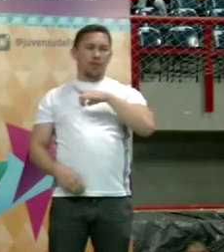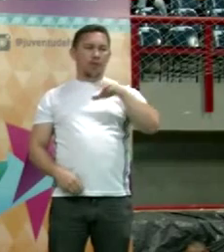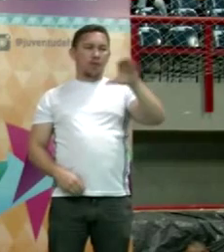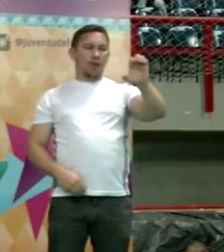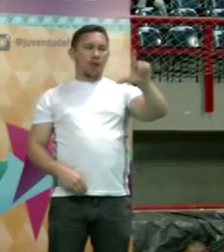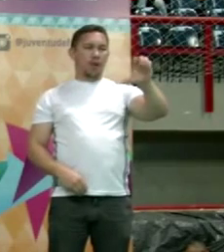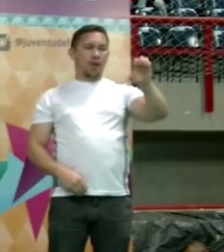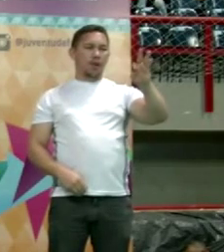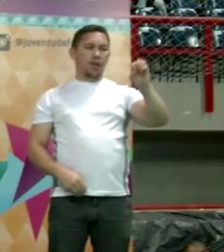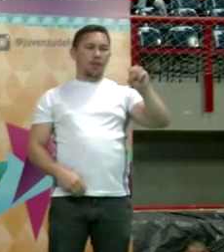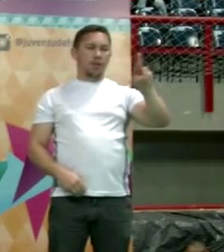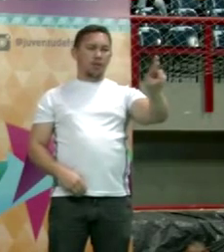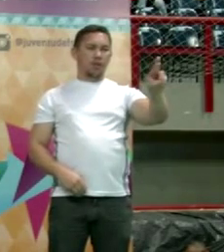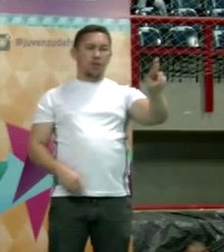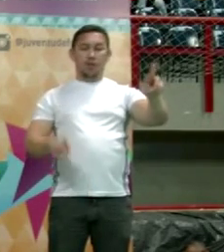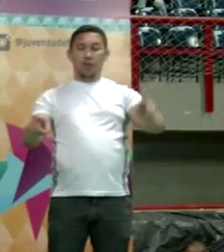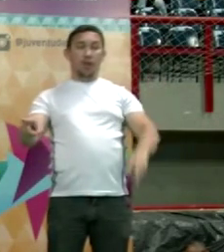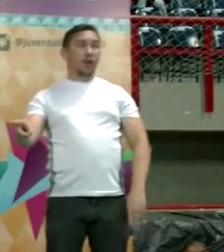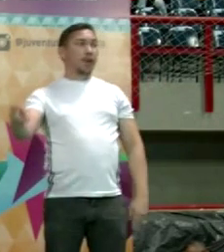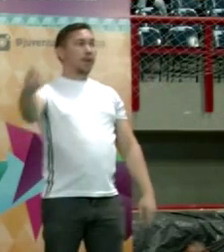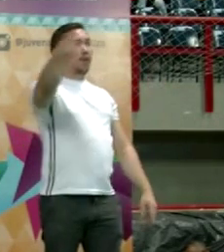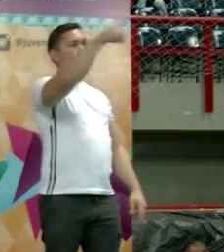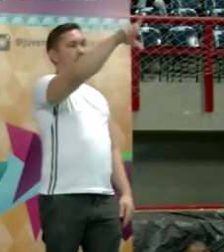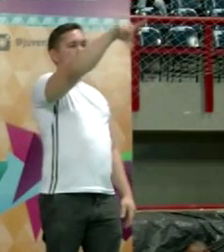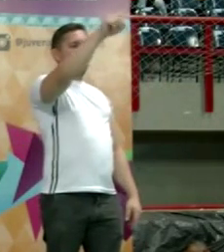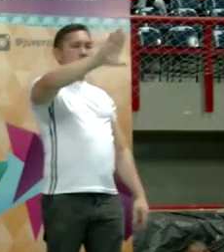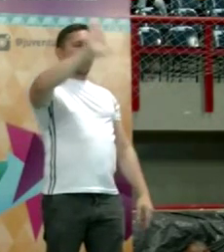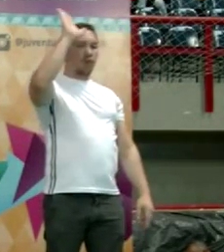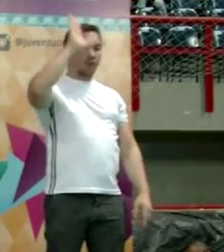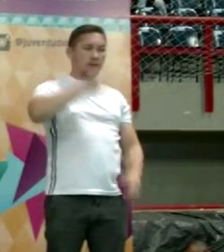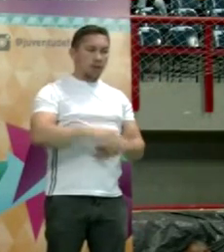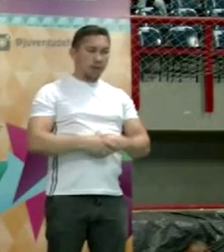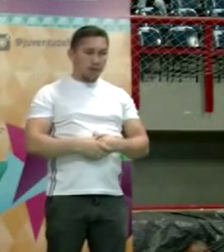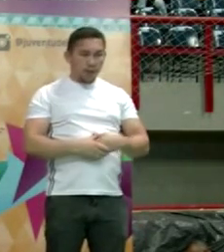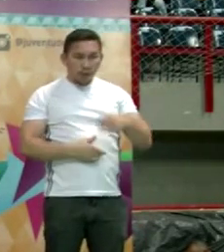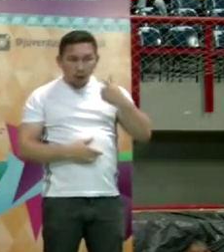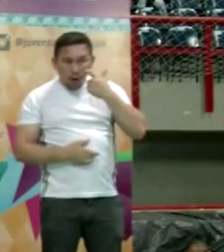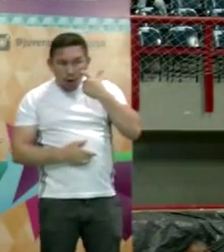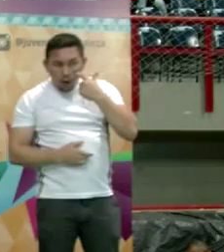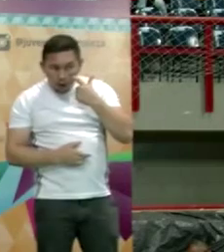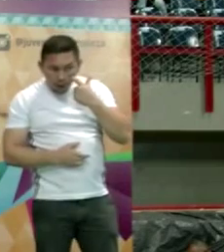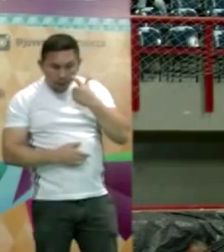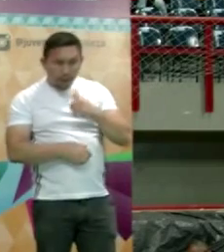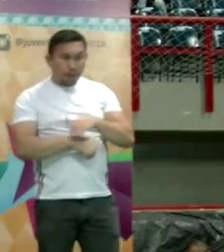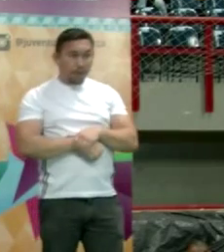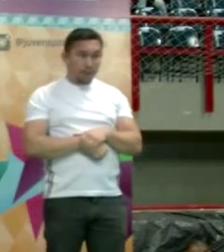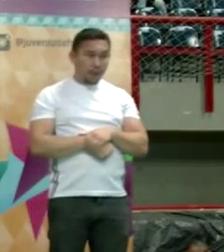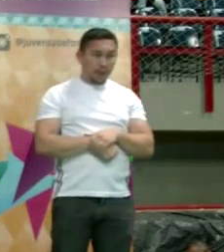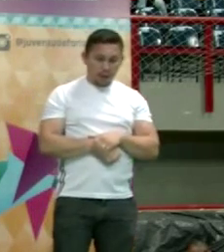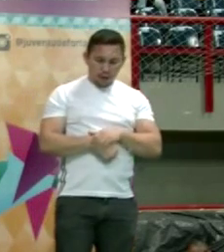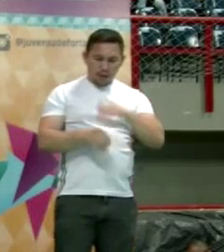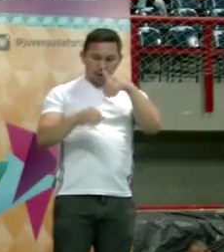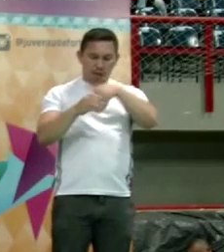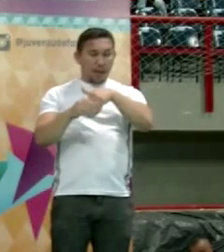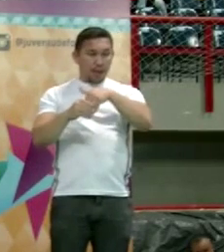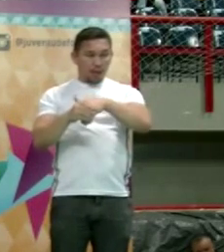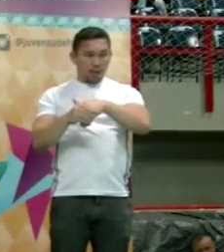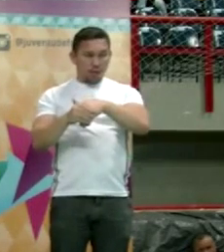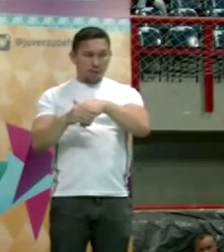que por sua vez vai eleger os caras. Se tinha um eleitor, escute, que elegia